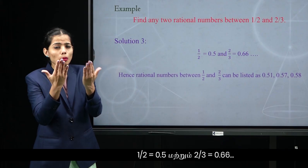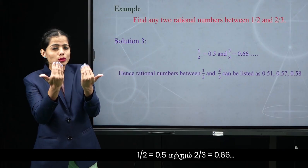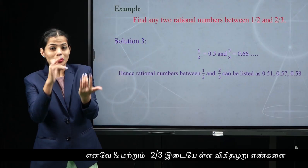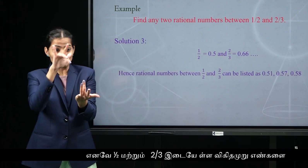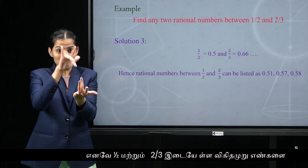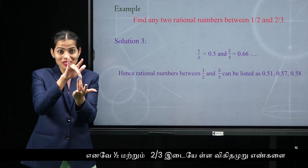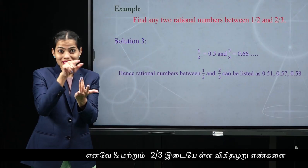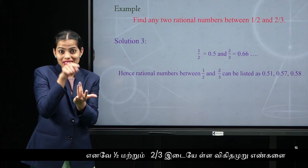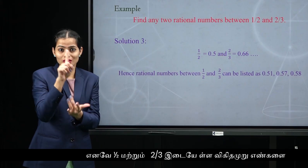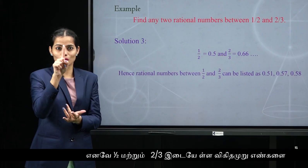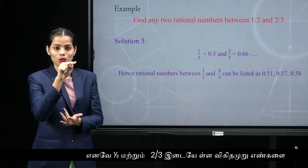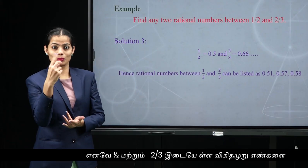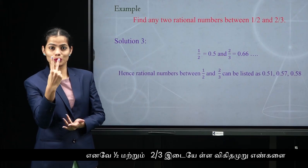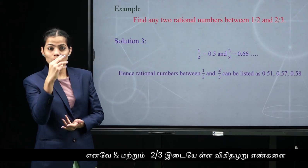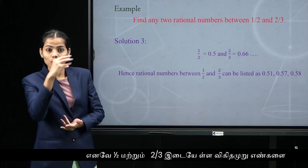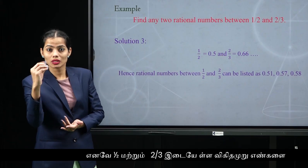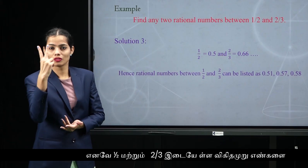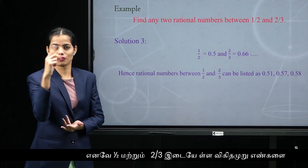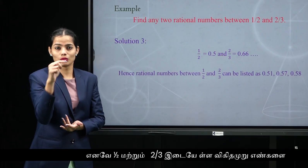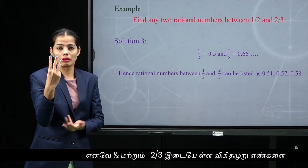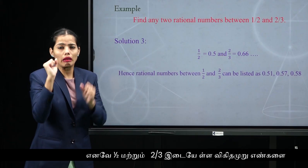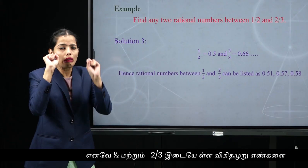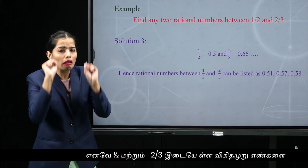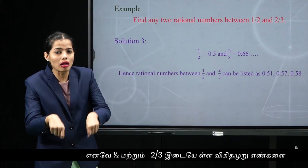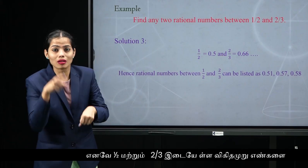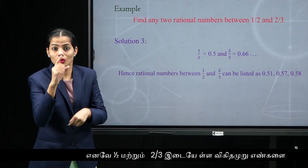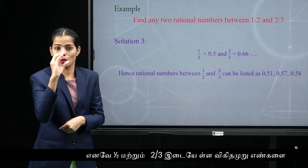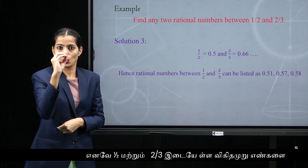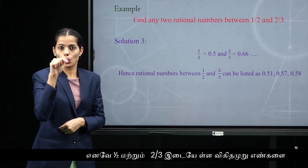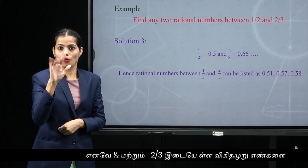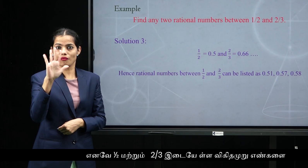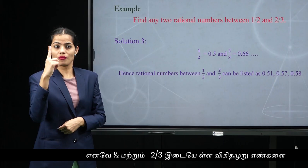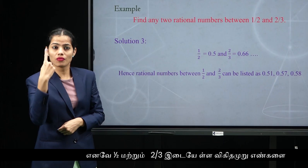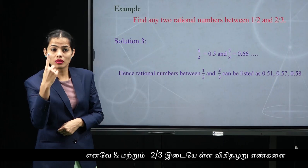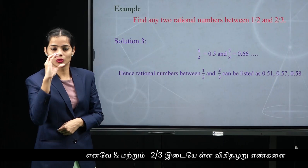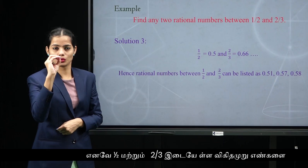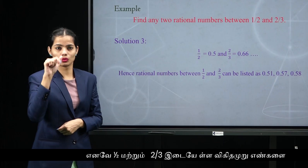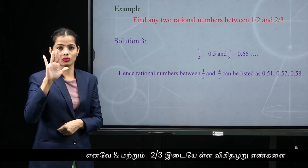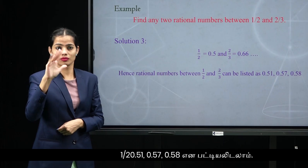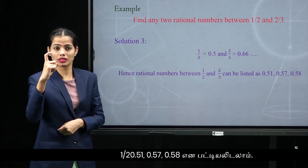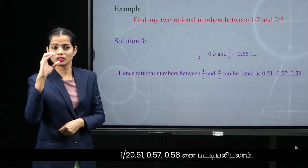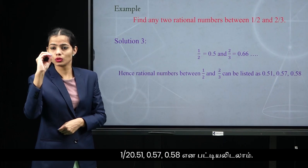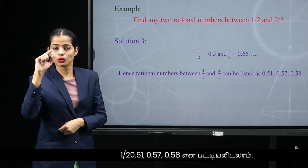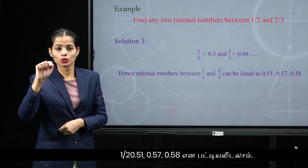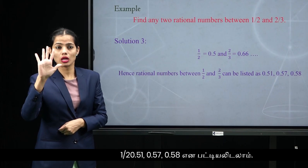0.66. எனவே 1/2 மற்றும் 2/3க்கிடையே உள்ள விகிதமுறு எண்கள் 1/2